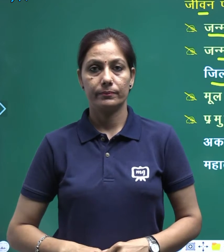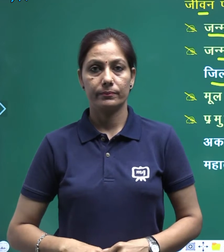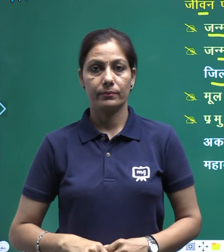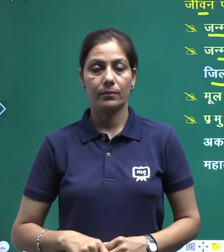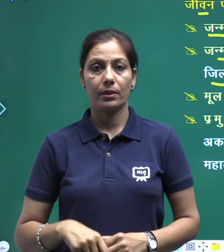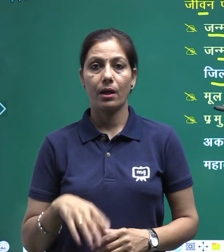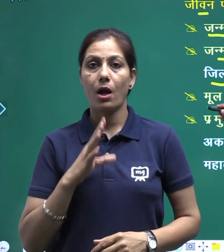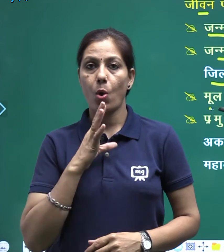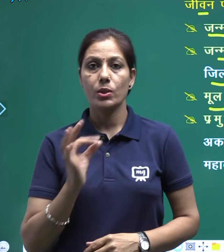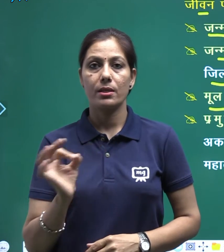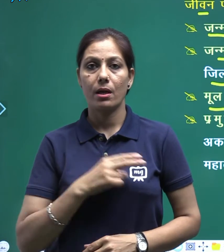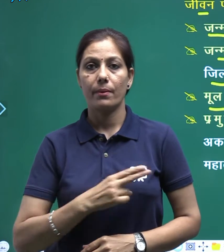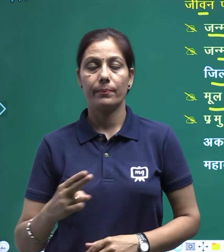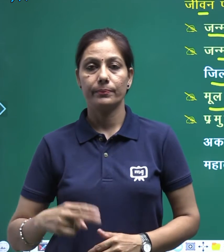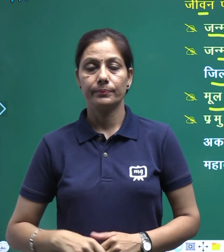इनका मूल नाम